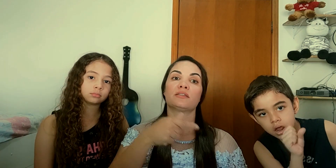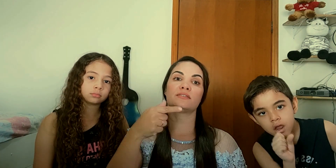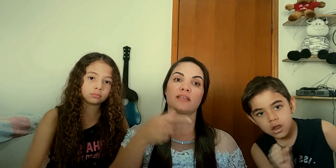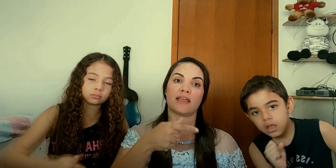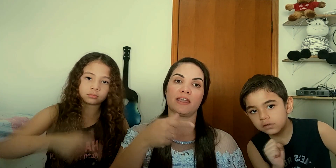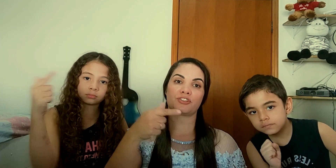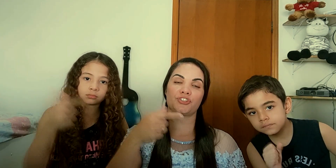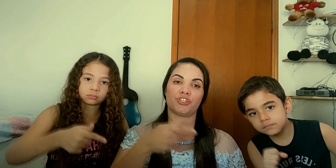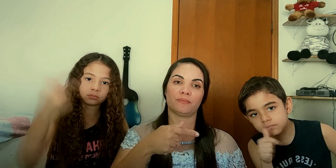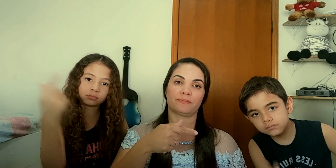Sete.